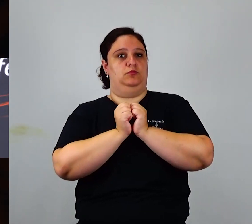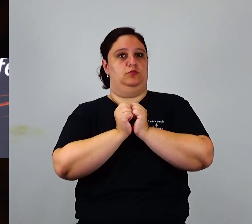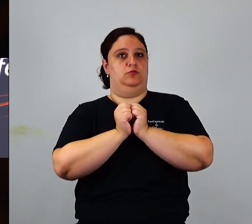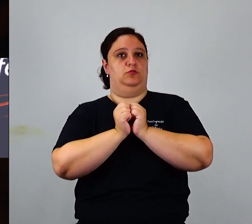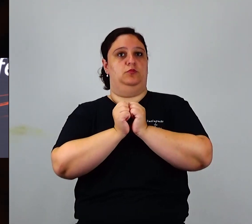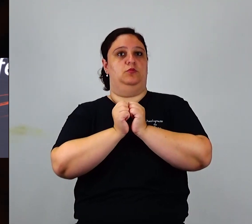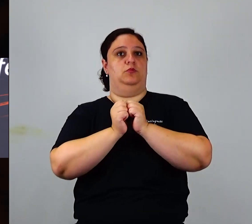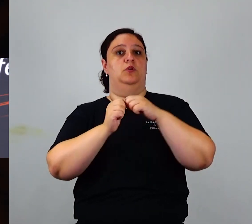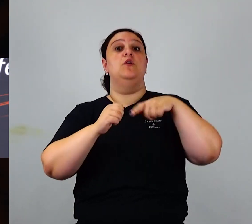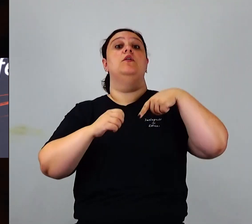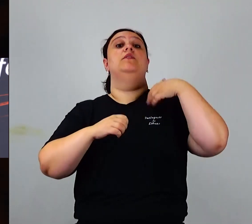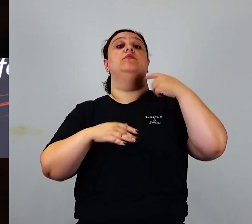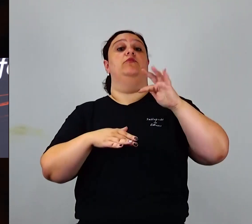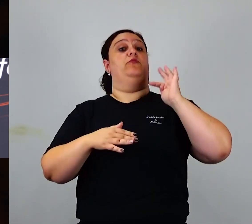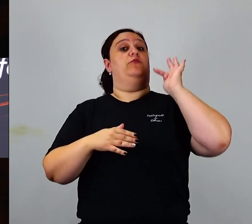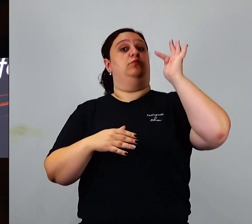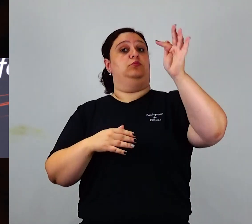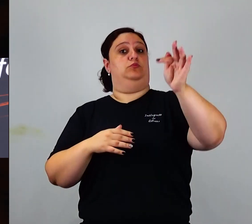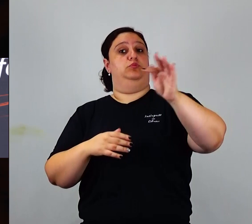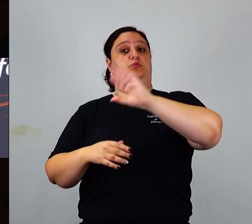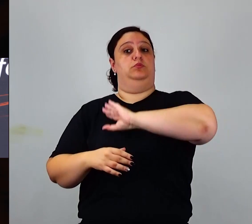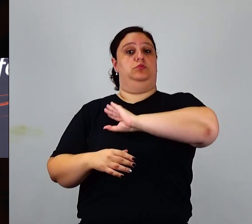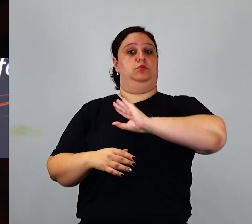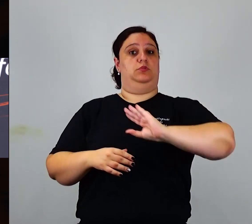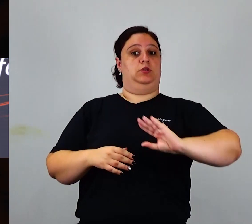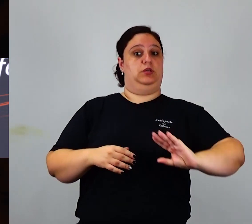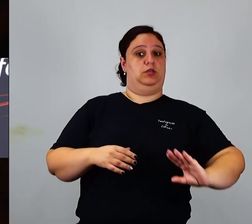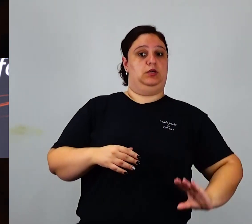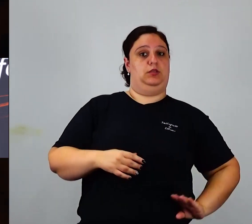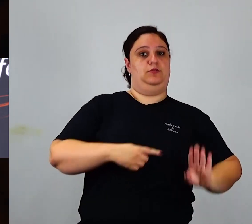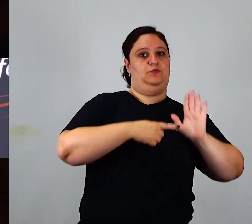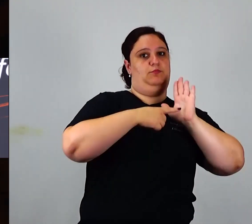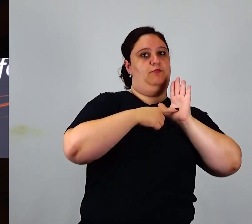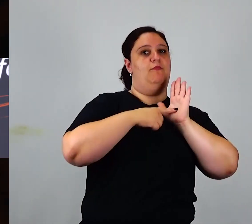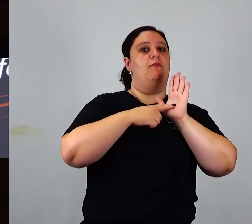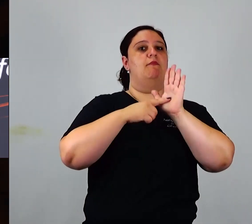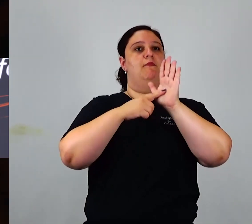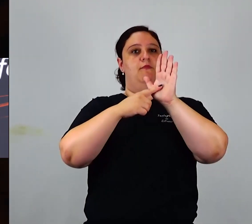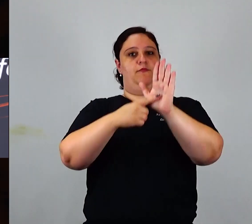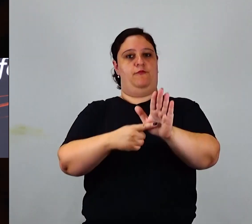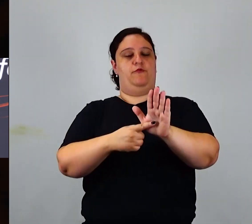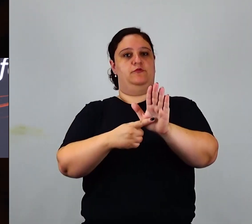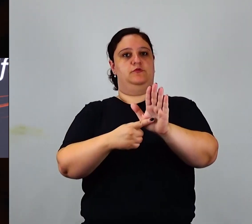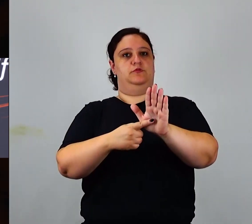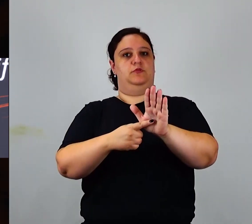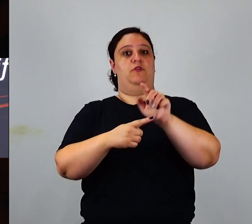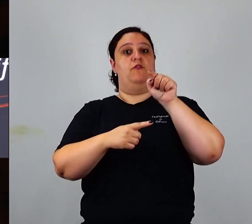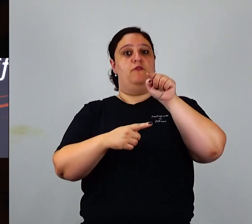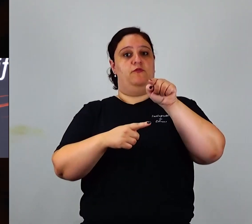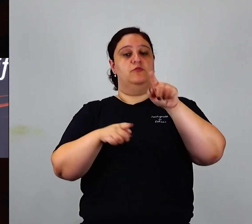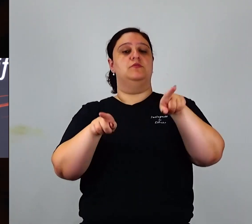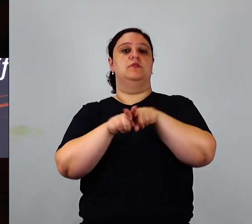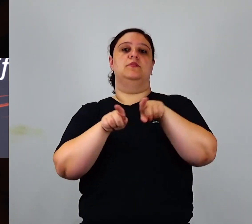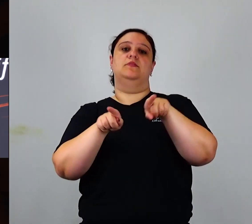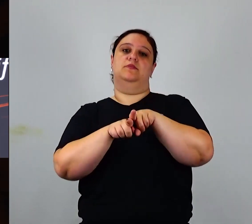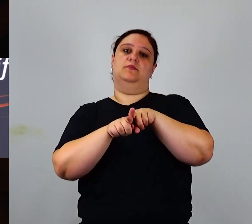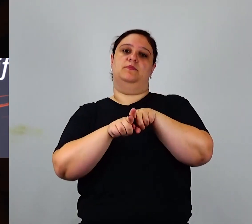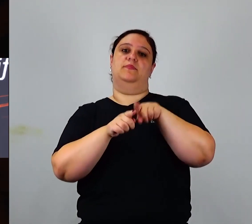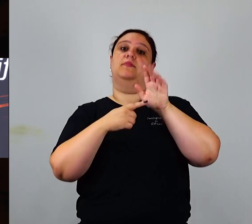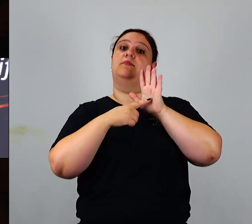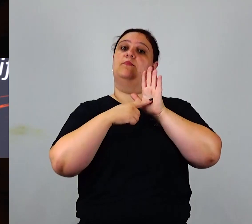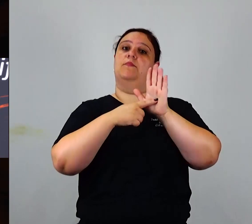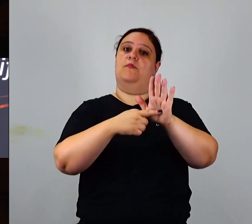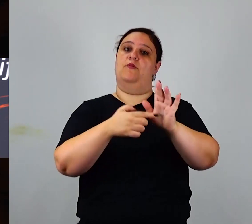Quando Cristo, que é a vida de vocês, se manifestar, então vocês também